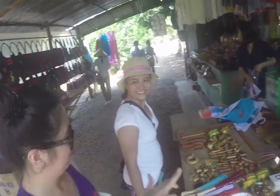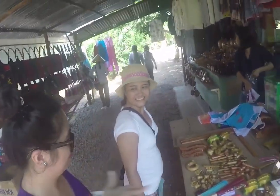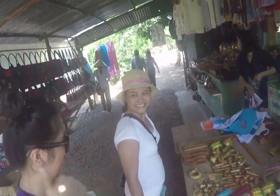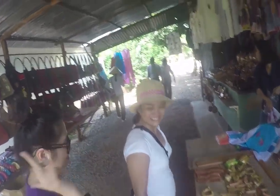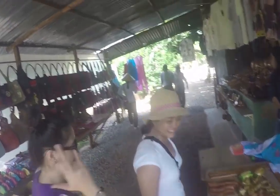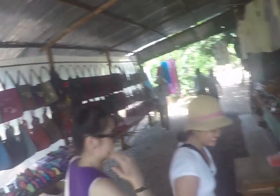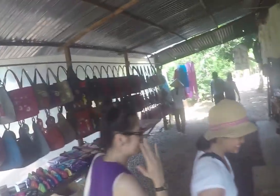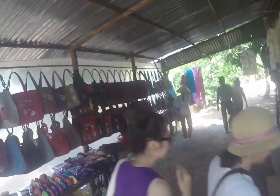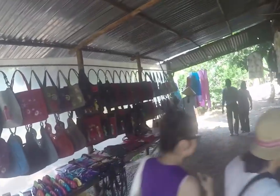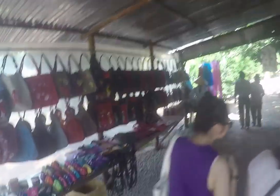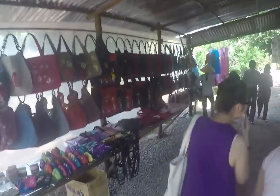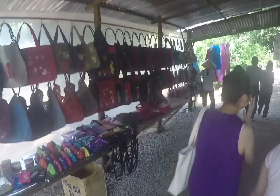Kauf dir das selbst.